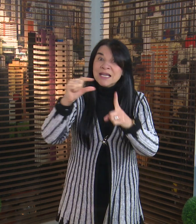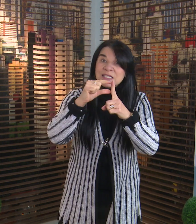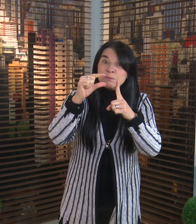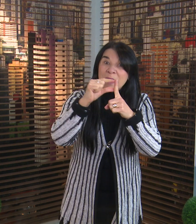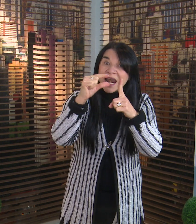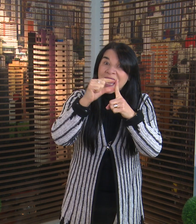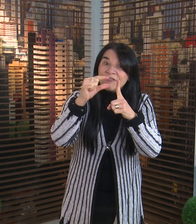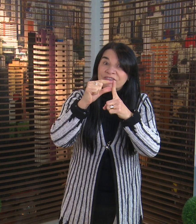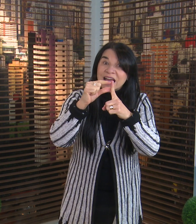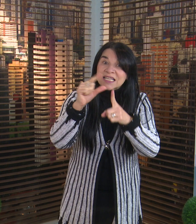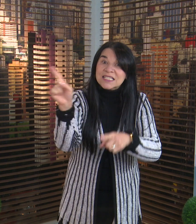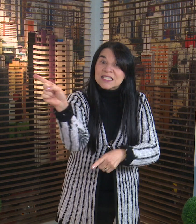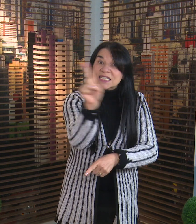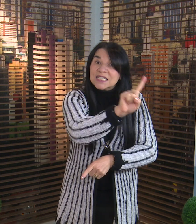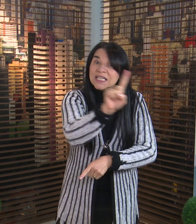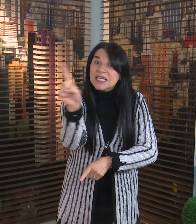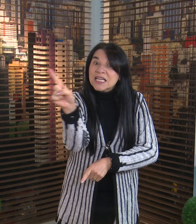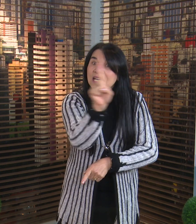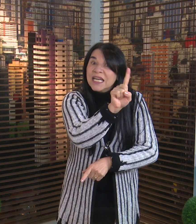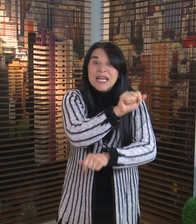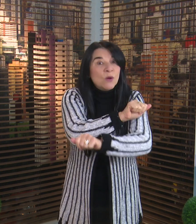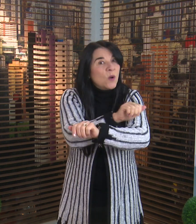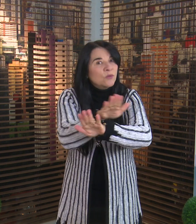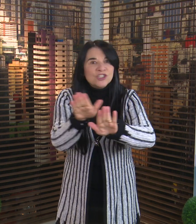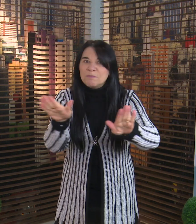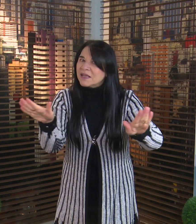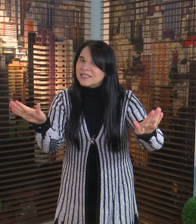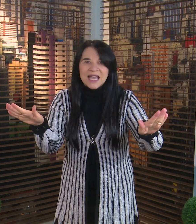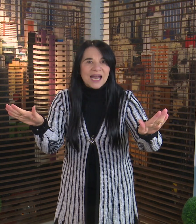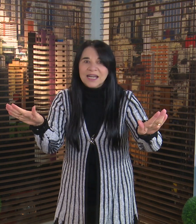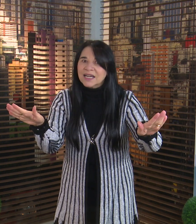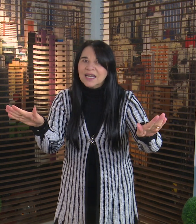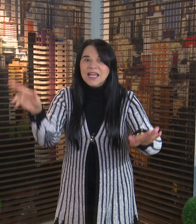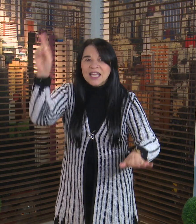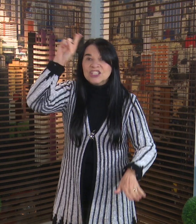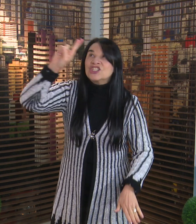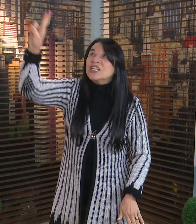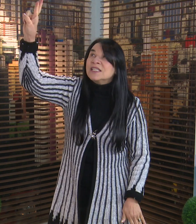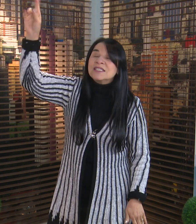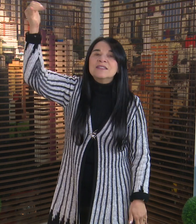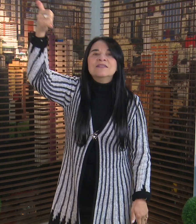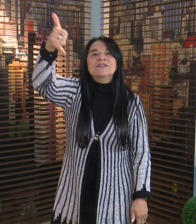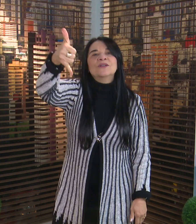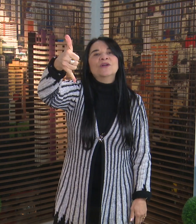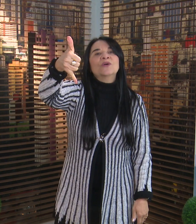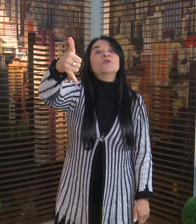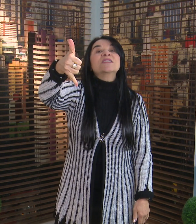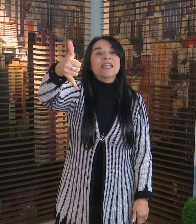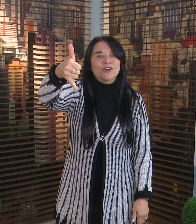minhas palavras não hão de passar, diz o Senhor.